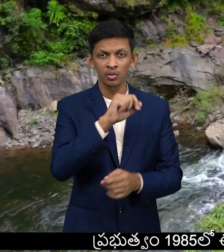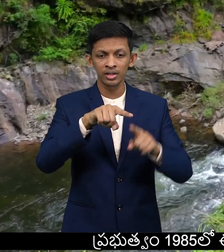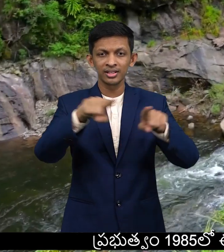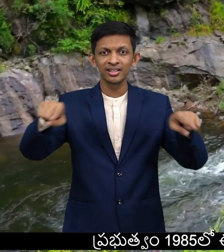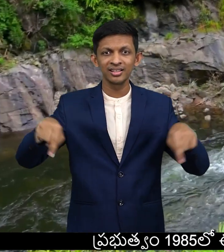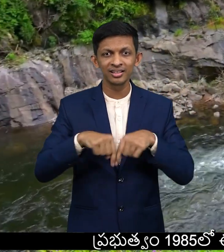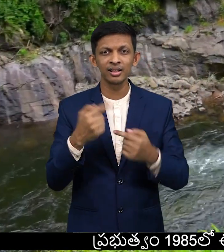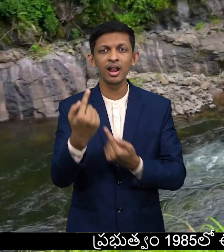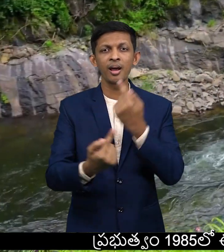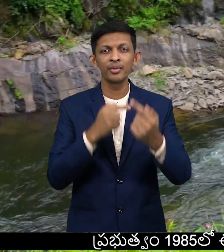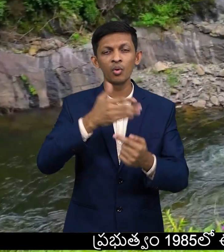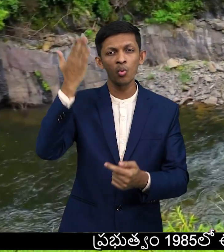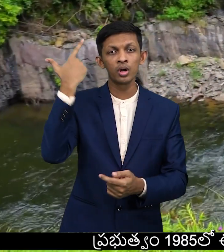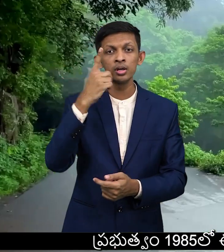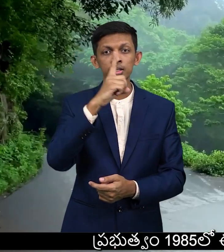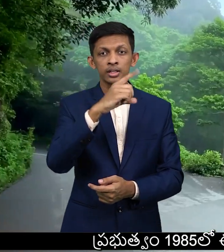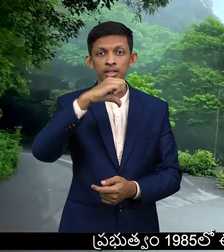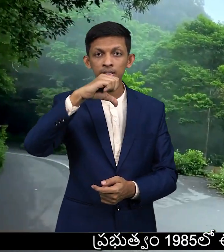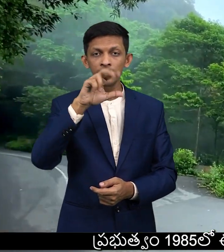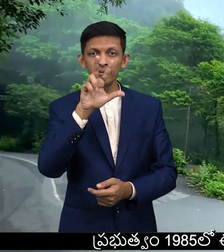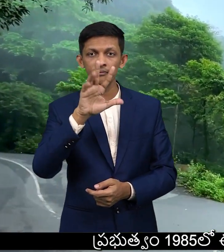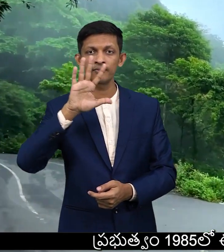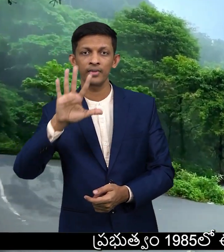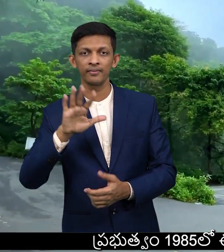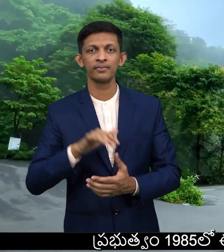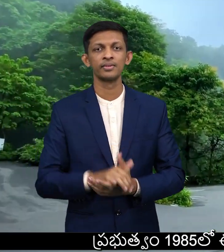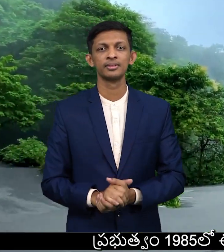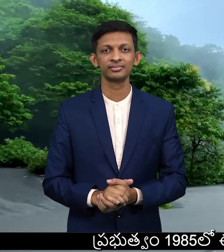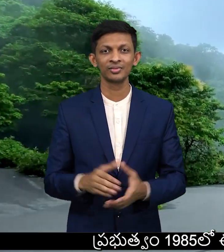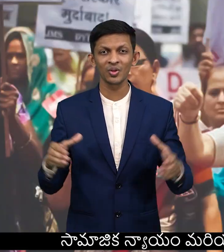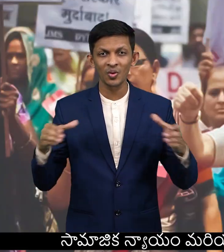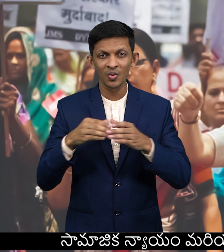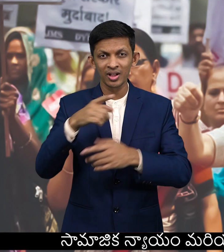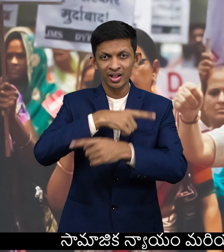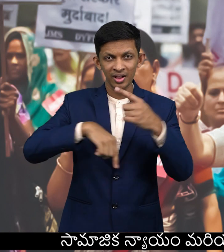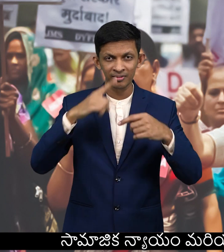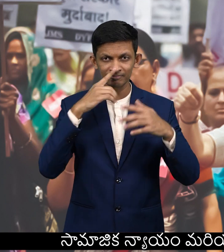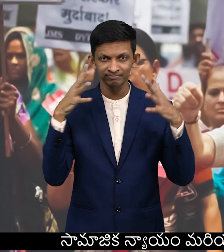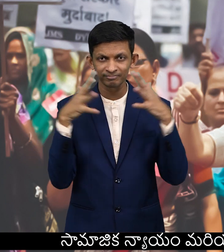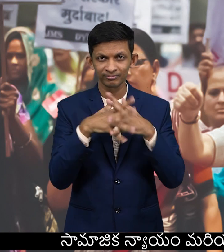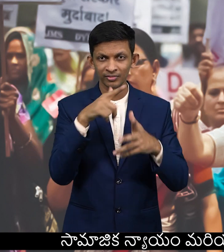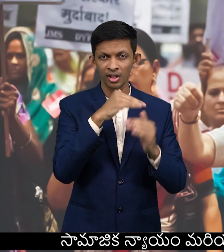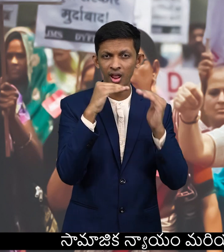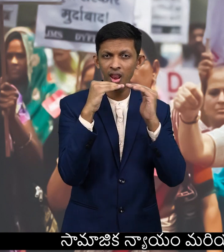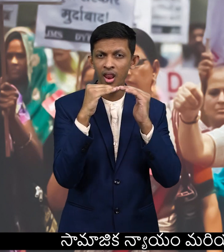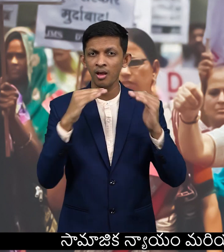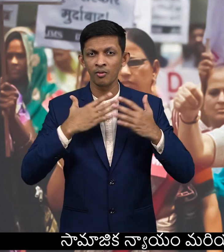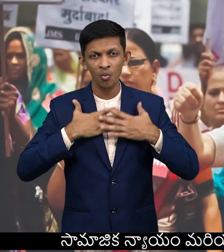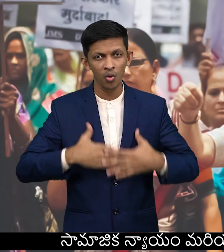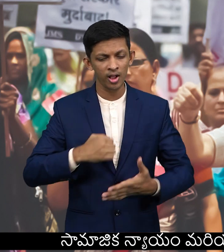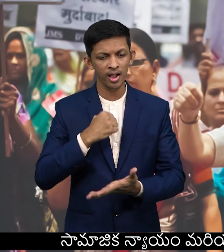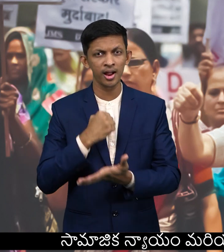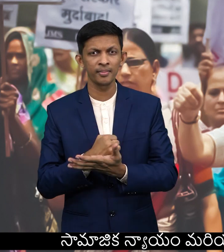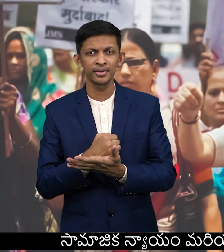ప్రభుత్వం 1985లో ఈ ప్రాంతాన్ని నేషనల్ పార్కుగా మార్చింది. సామాజిక న్యాయం మరియు మానవ